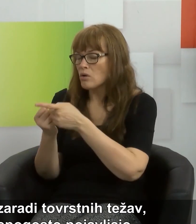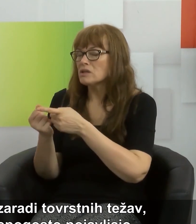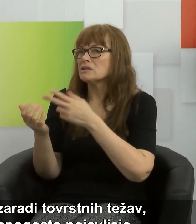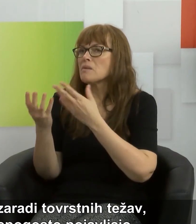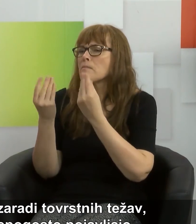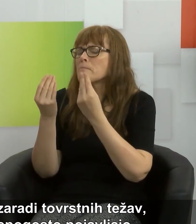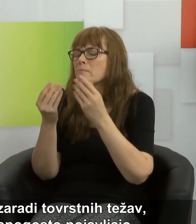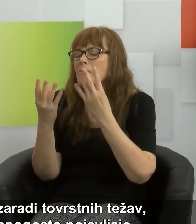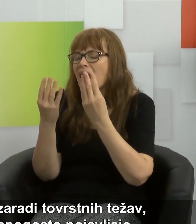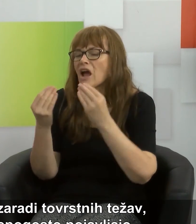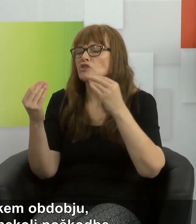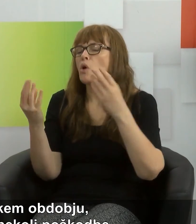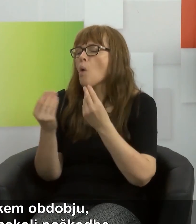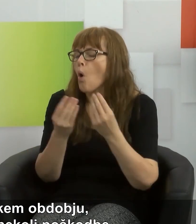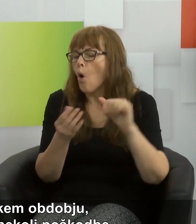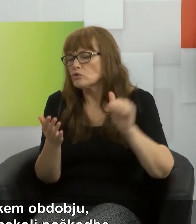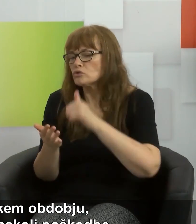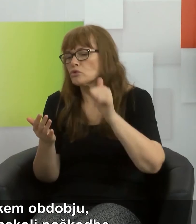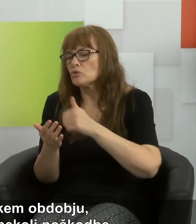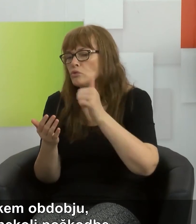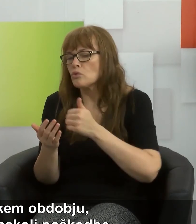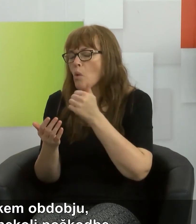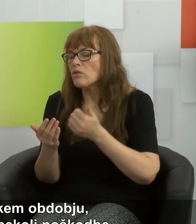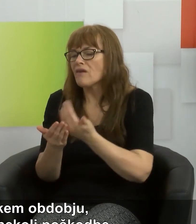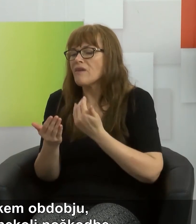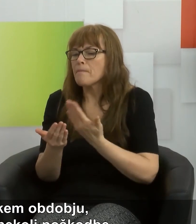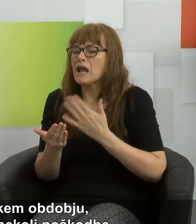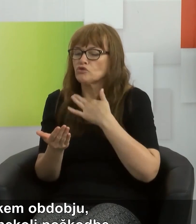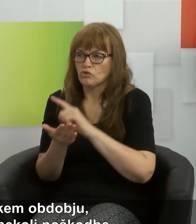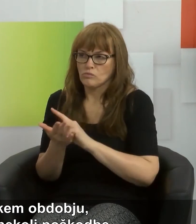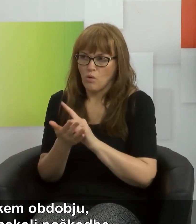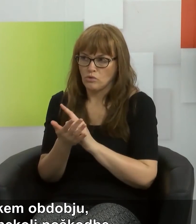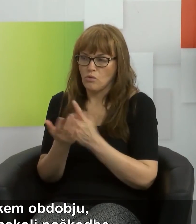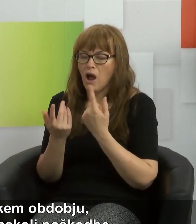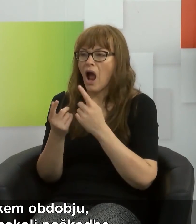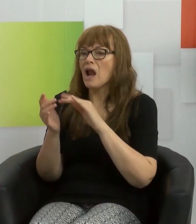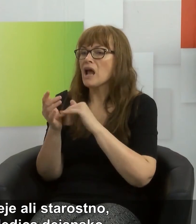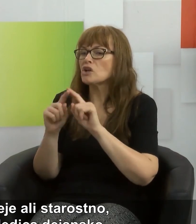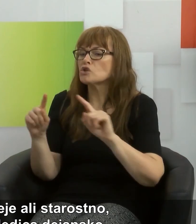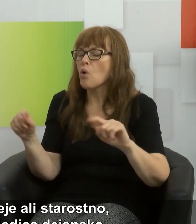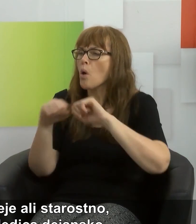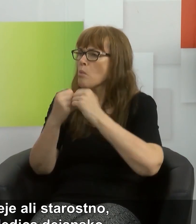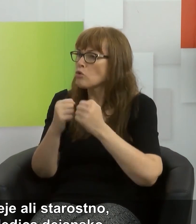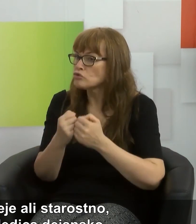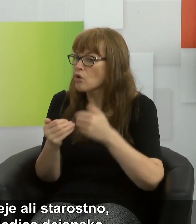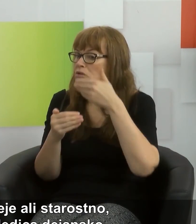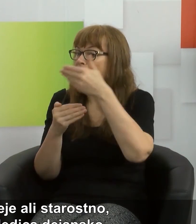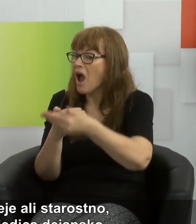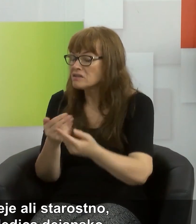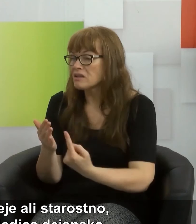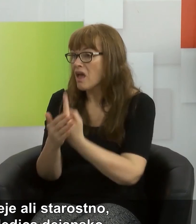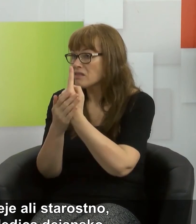dejansko prepogosto pojavljajo v tem predšolskem obdobju. Ali če gre za kakršnekoli poškodbe, ki nastanejo